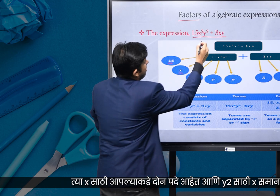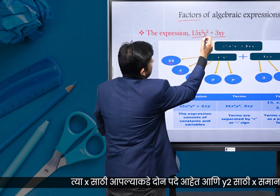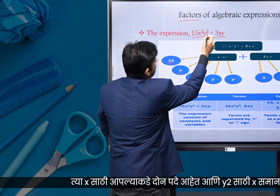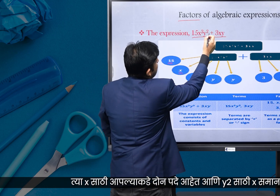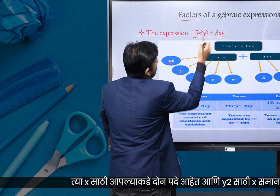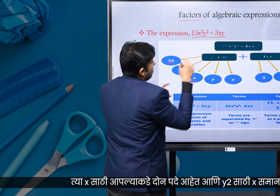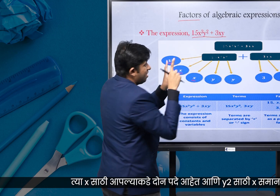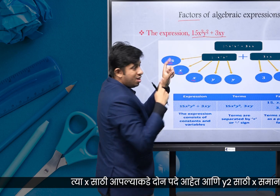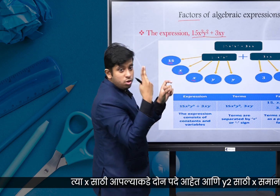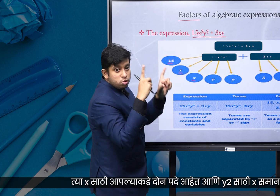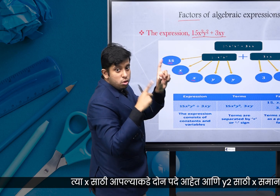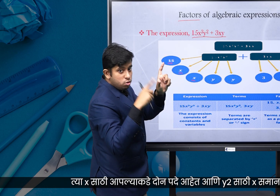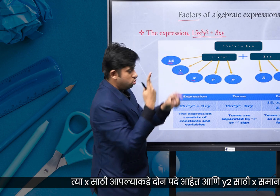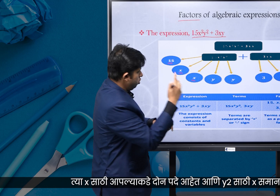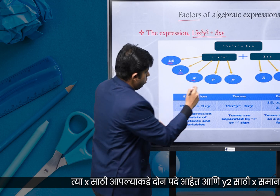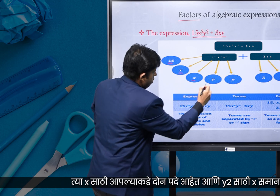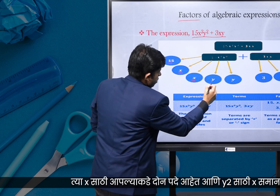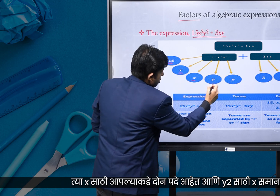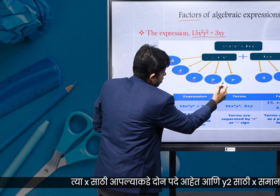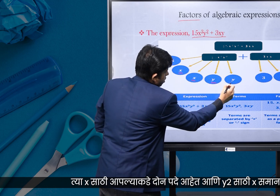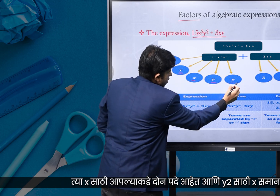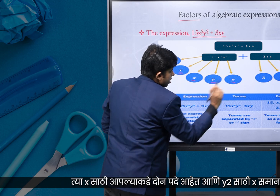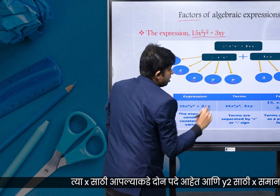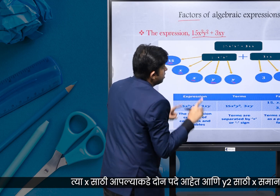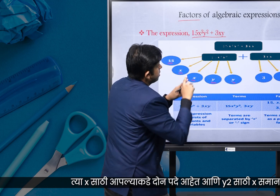साठी आपल्याकडे 2 पदे आहेत आणि साठी x समान आहे.